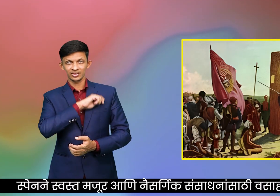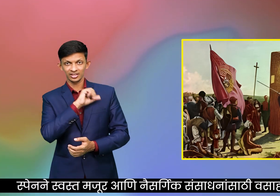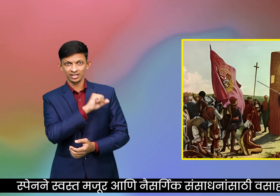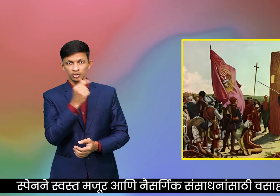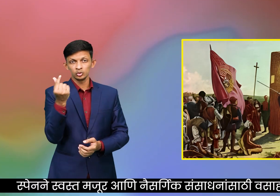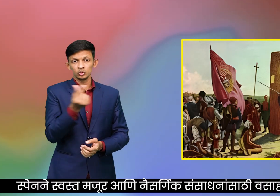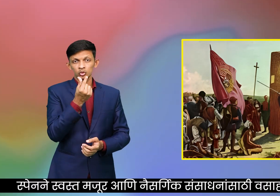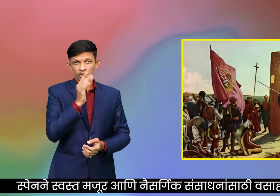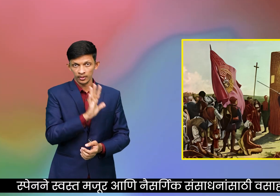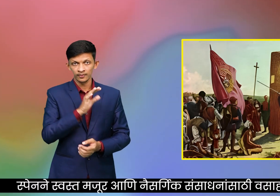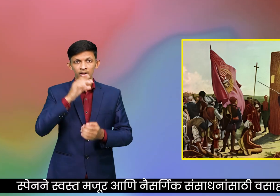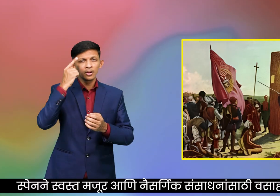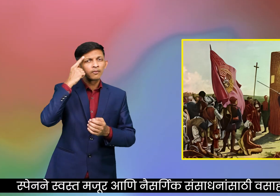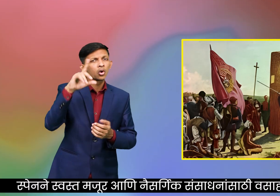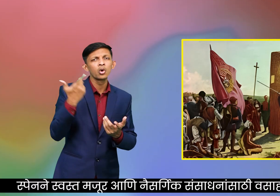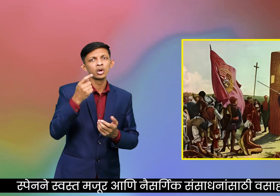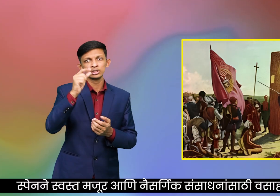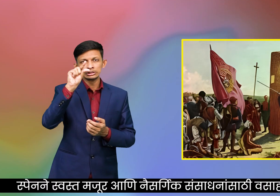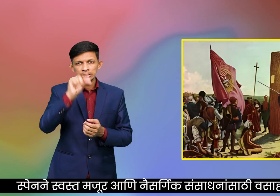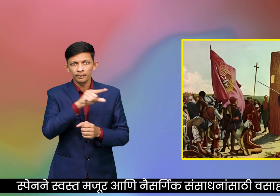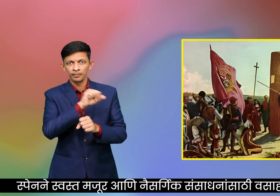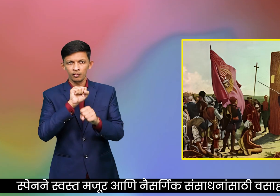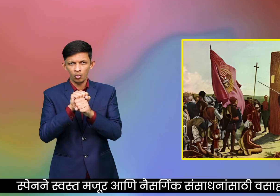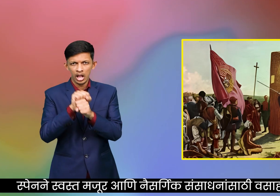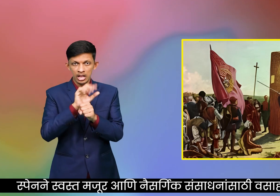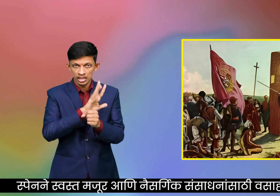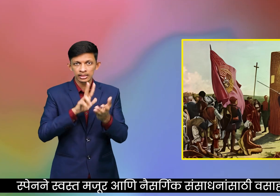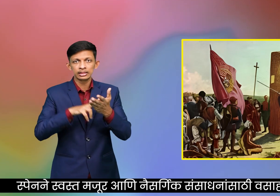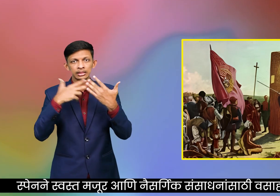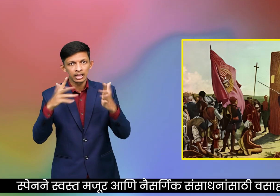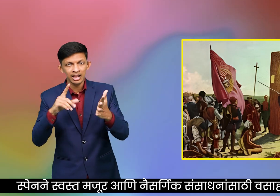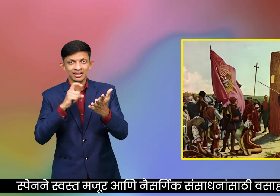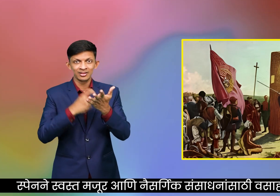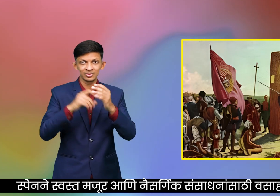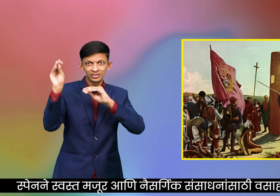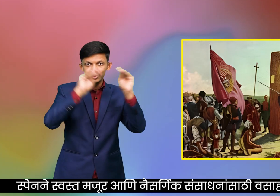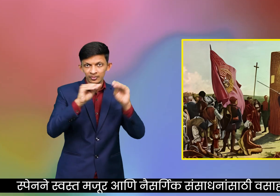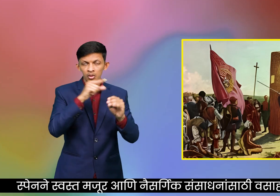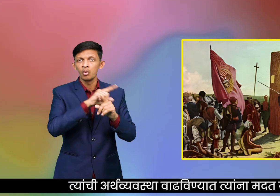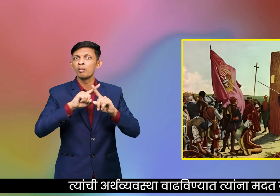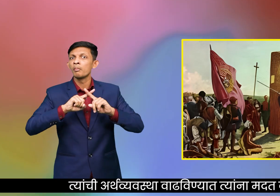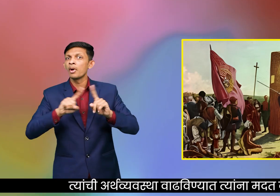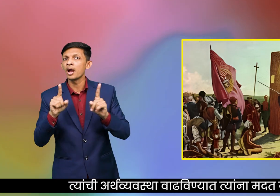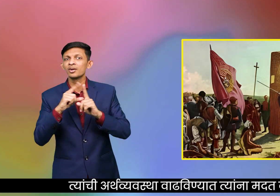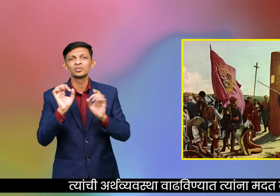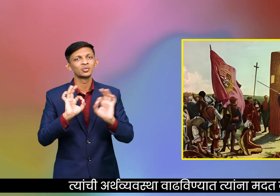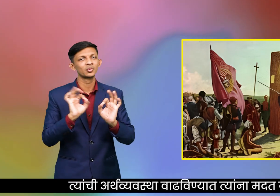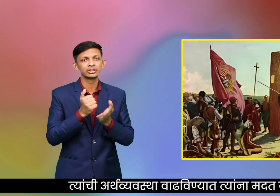स्पेनने स्वस्त मजूर आणि नैसर्गिक संसाधनांसाठी वसाहतींचा वापर केला परंतु त्यांची अर्थव्यवस्था